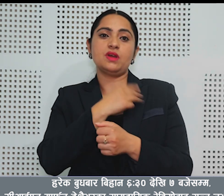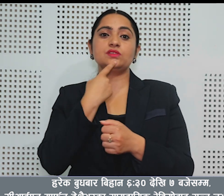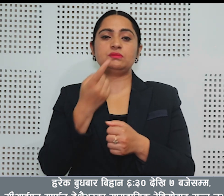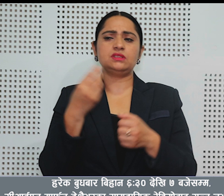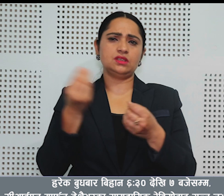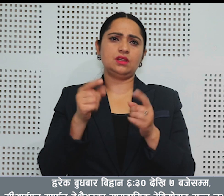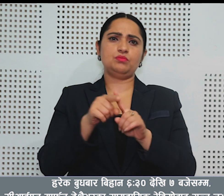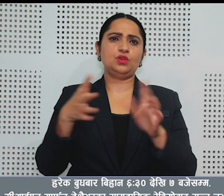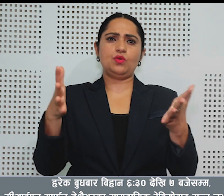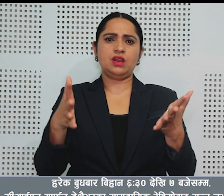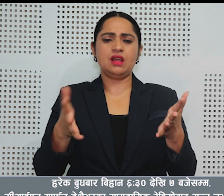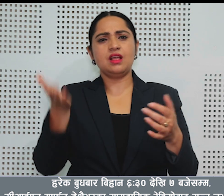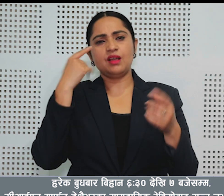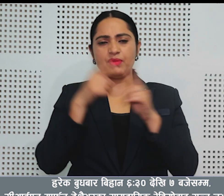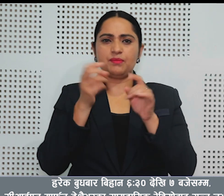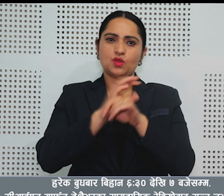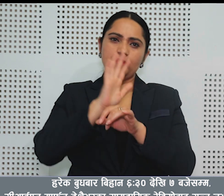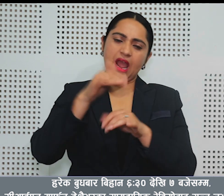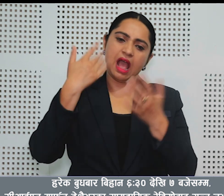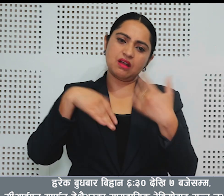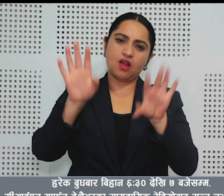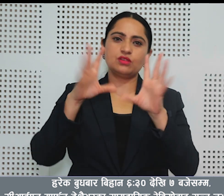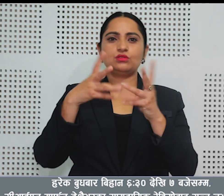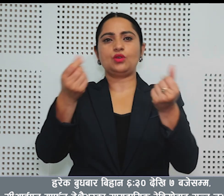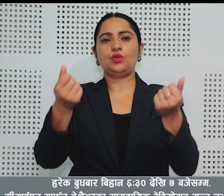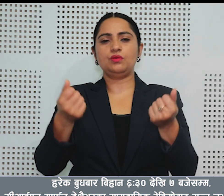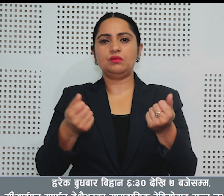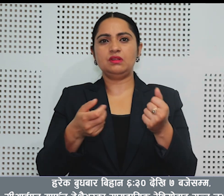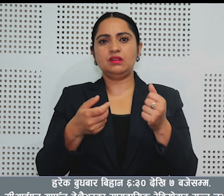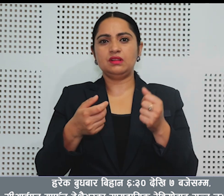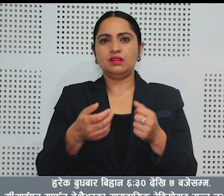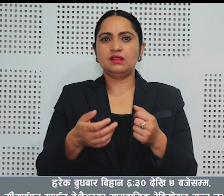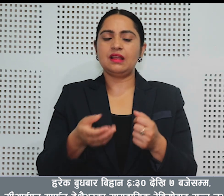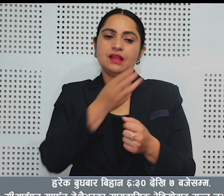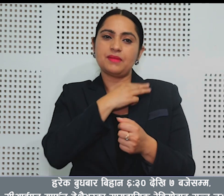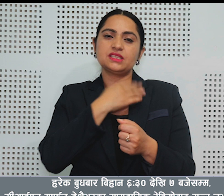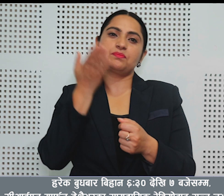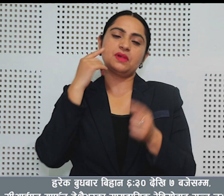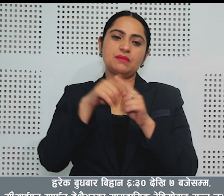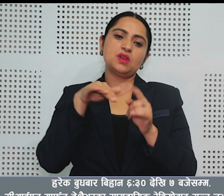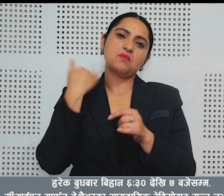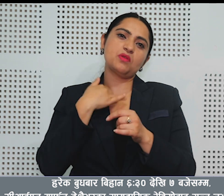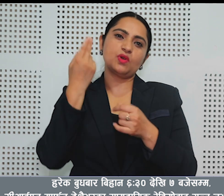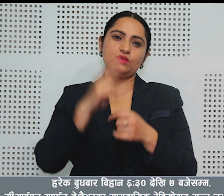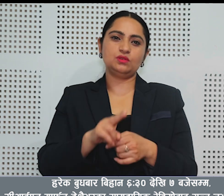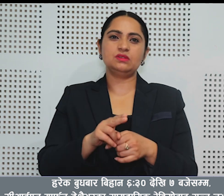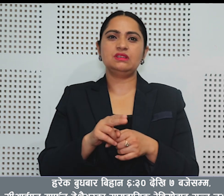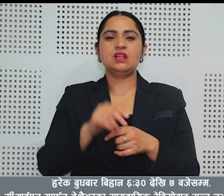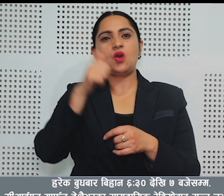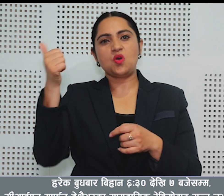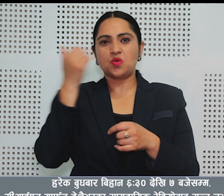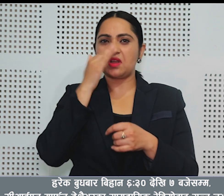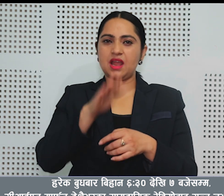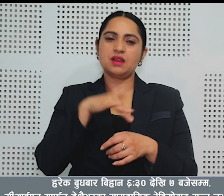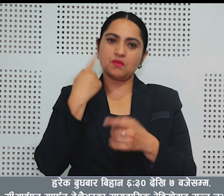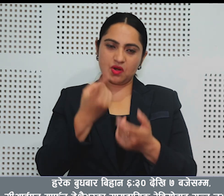यो केही पनि होइन, पहिला पनि आयो गयो, फेरि पनि आयो गयो होइन। अब मर्ने त मरेकै थियो नि, पहिला नि मर्थ्यो, अलिअलि मर्थ्यो, कोरोनाले मरेका हुन्, केले मरेका, मर्नु त